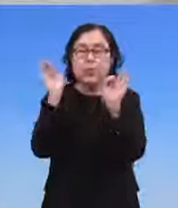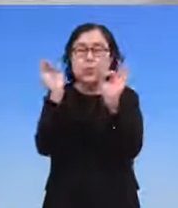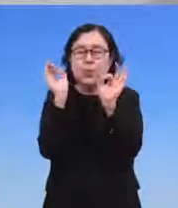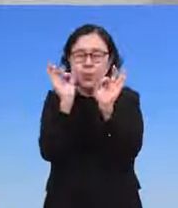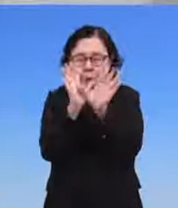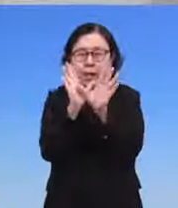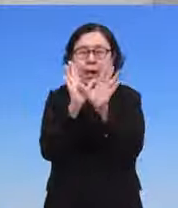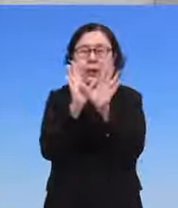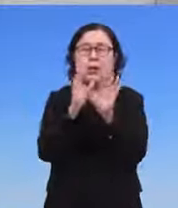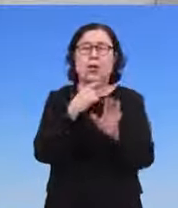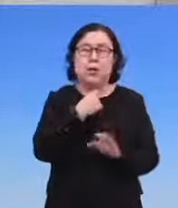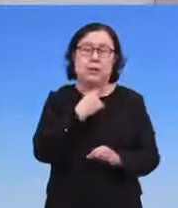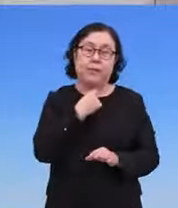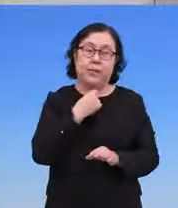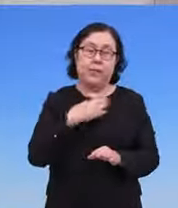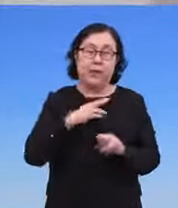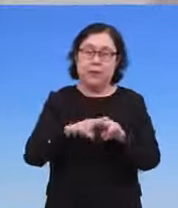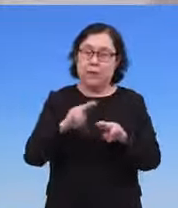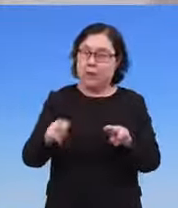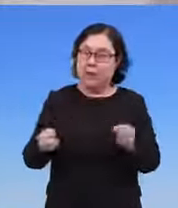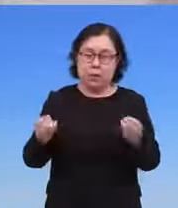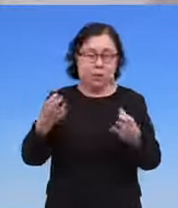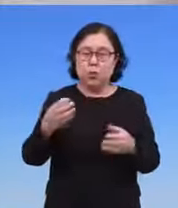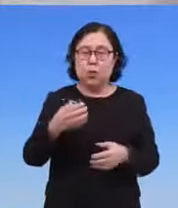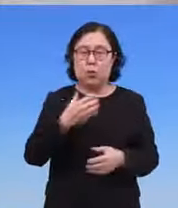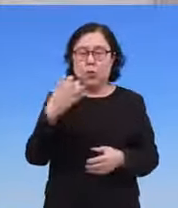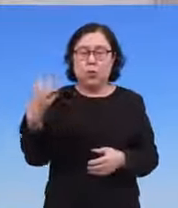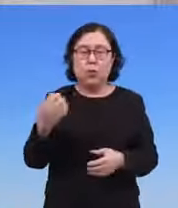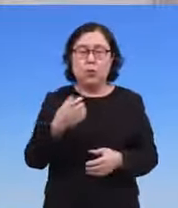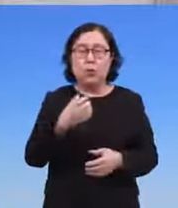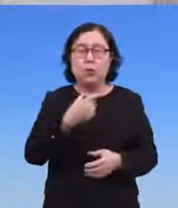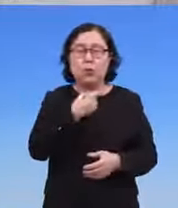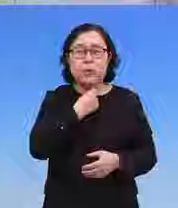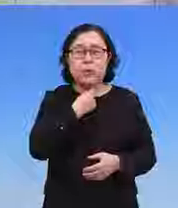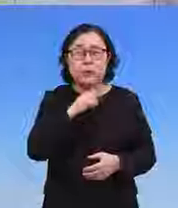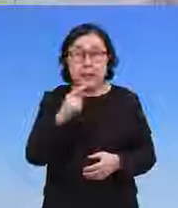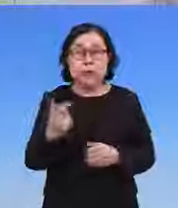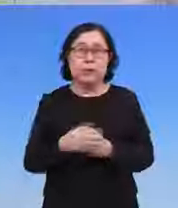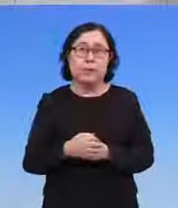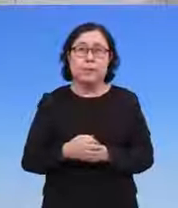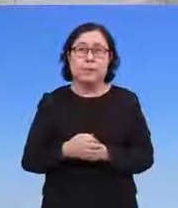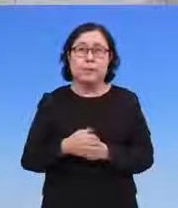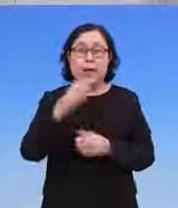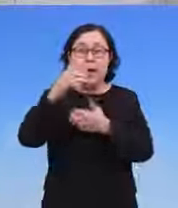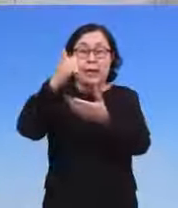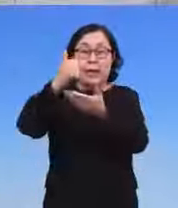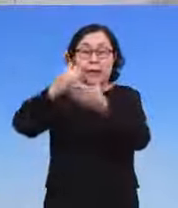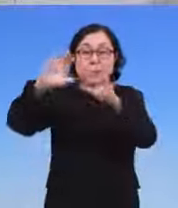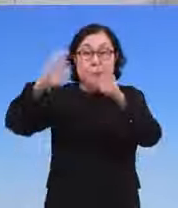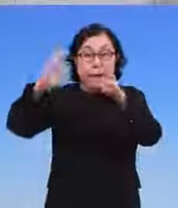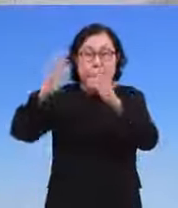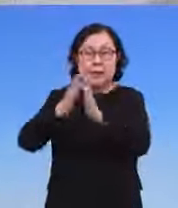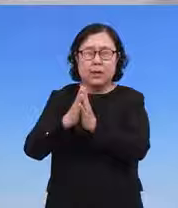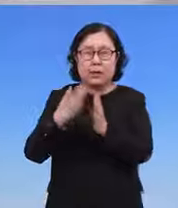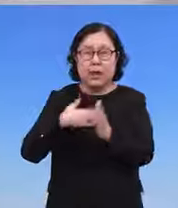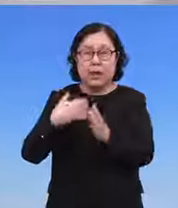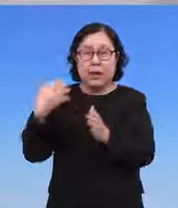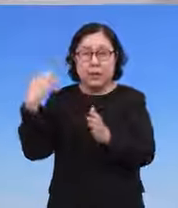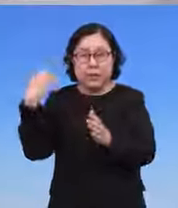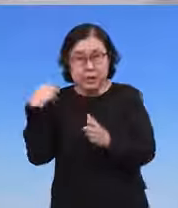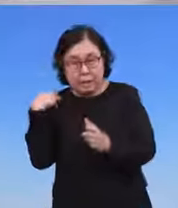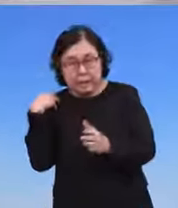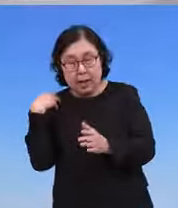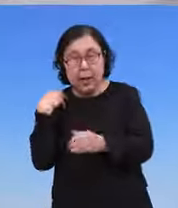원합니다. 은퇴식도 안 할 생각이에요. 영혼과 영혼이 있는 하나님의 나라에서 나 같은 인간이 쑥 튀어났다가